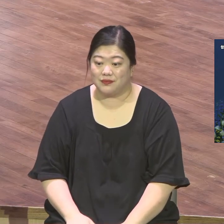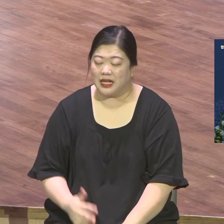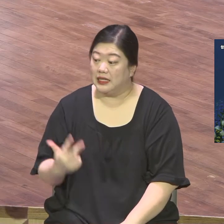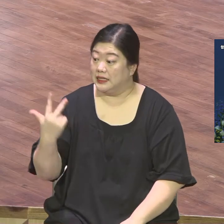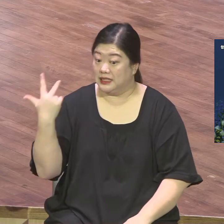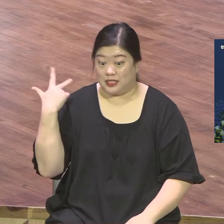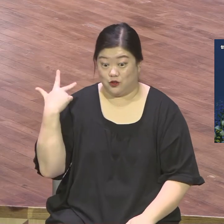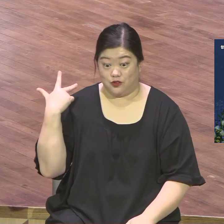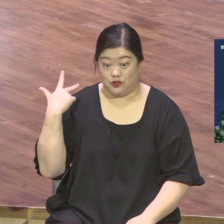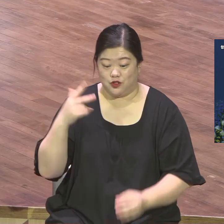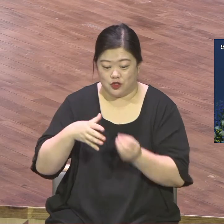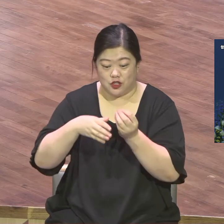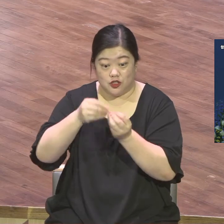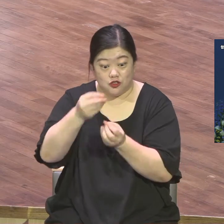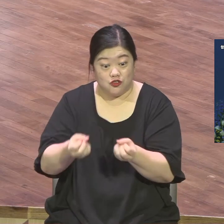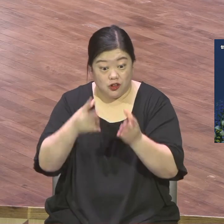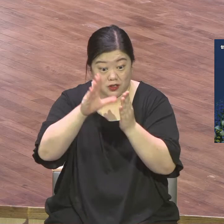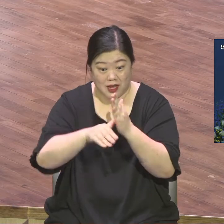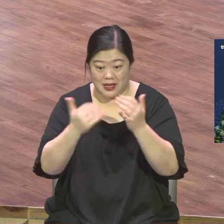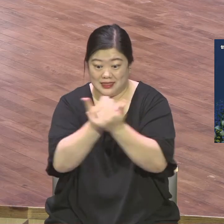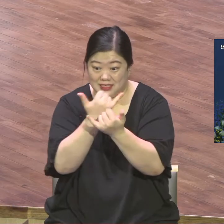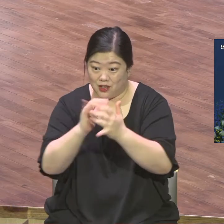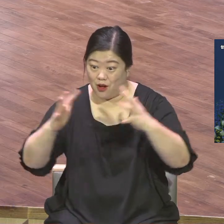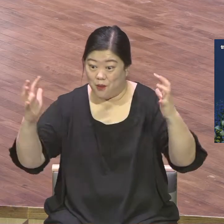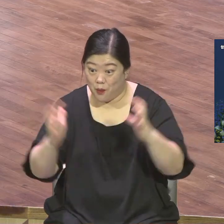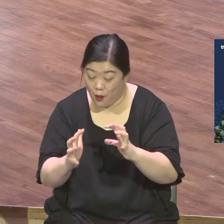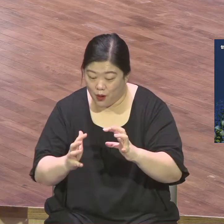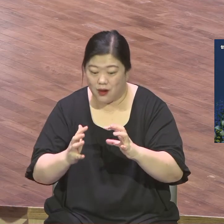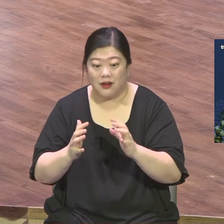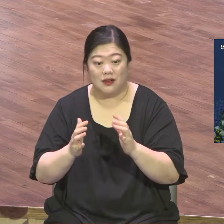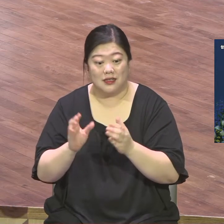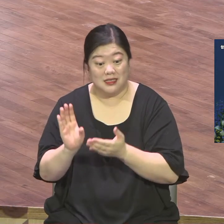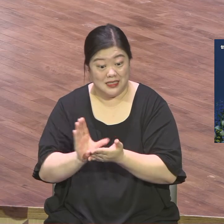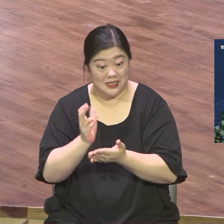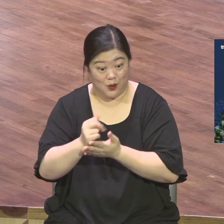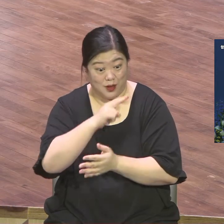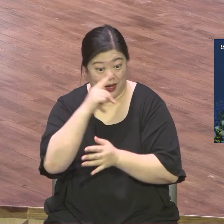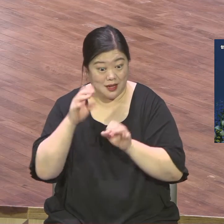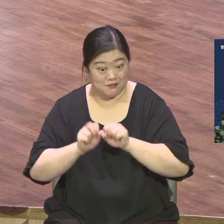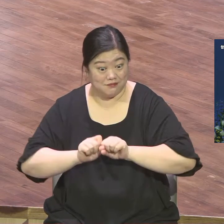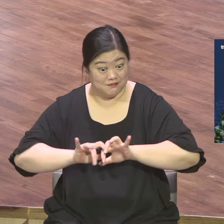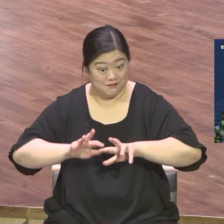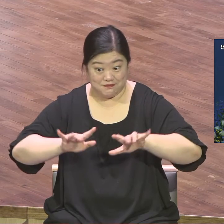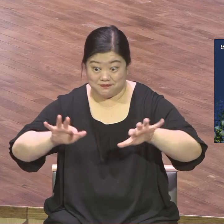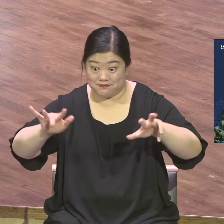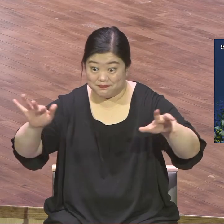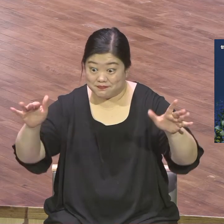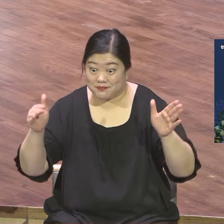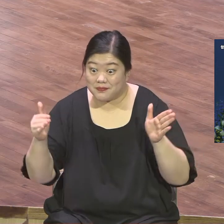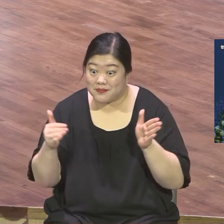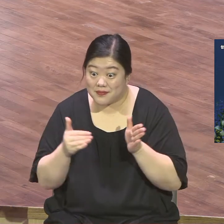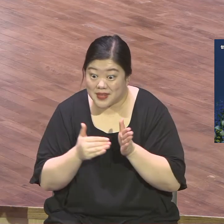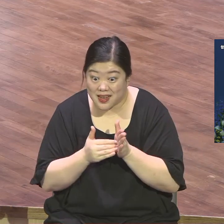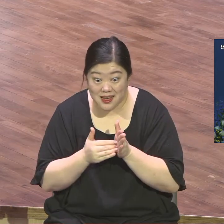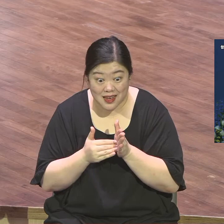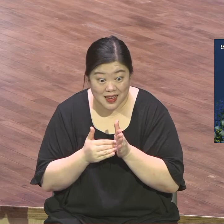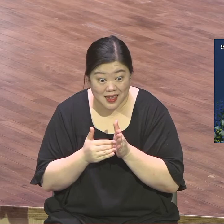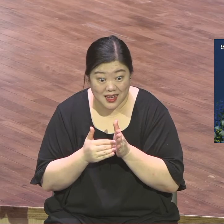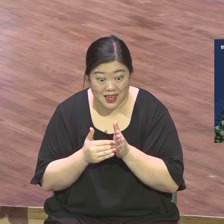불신 가족들에게 보험을 증거하고 또 그들이 살아나는 그런 응답을 체험하신 줄로